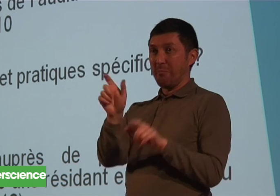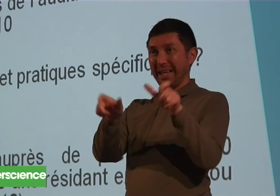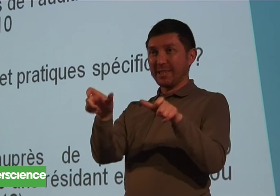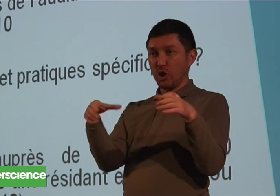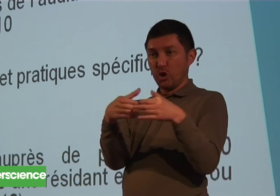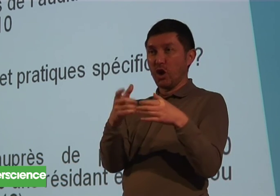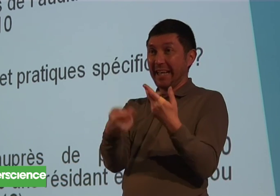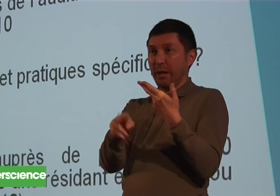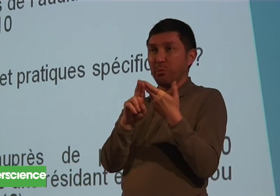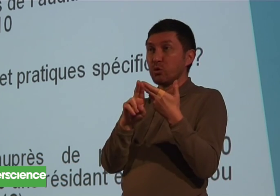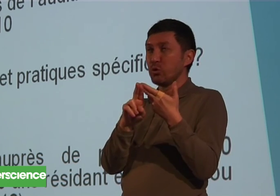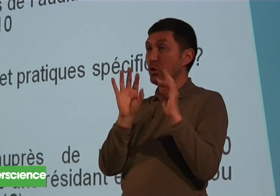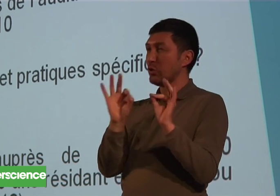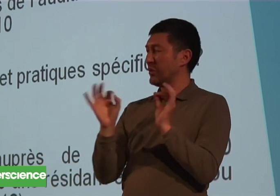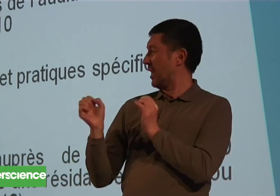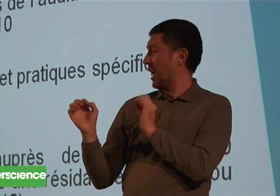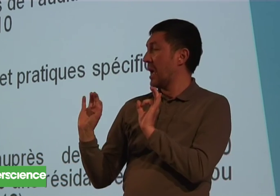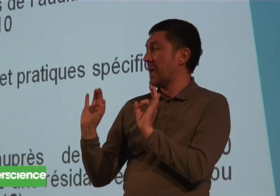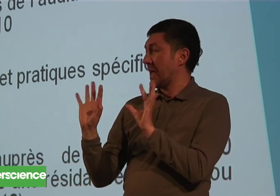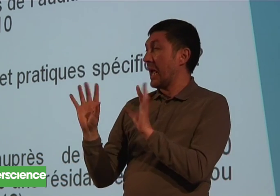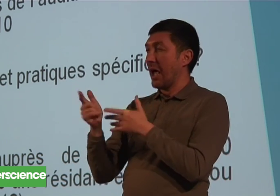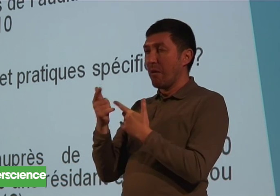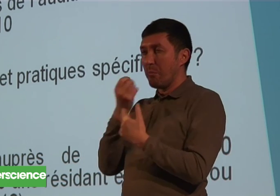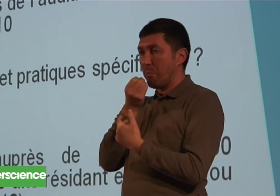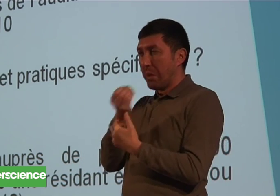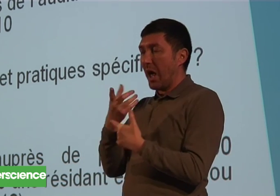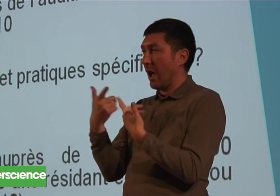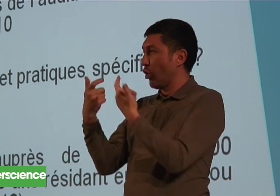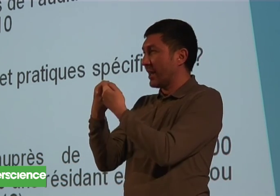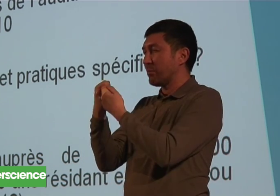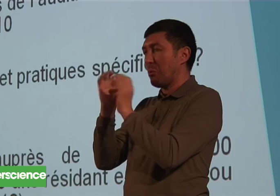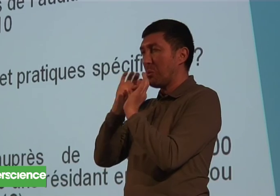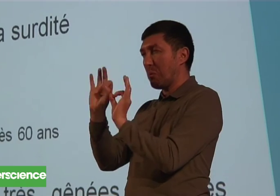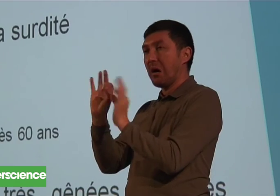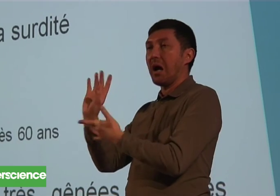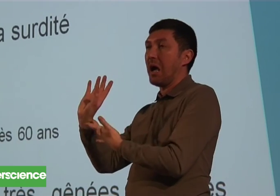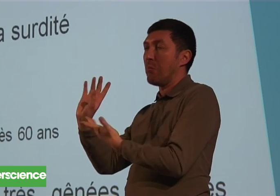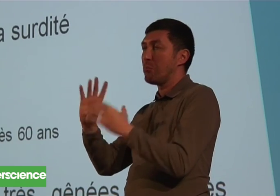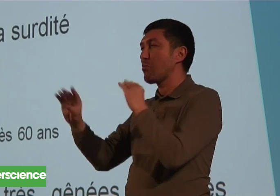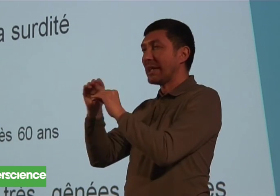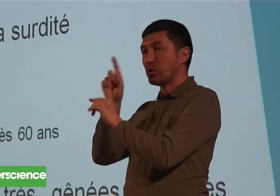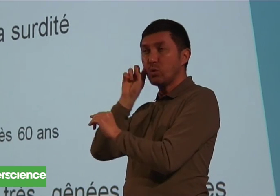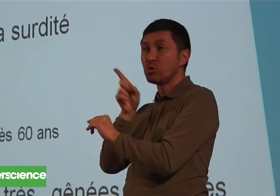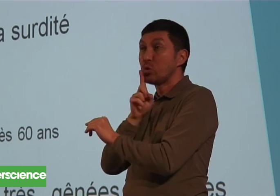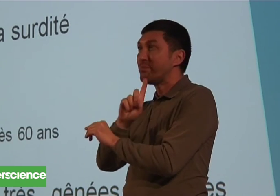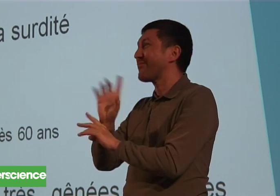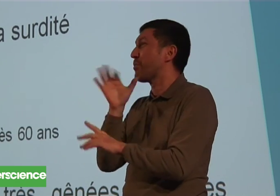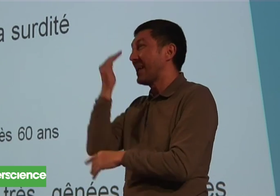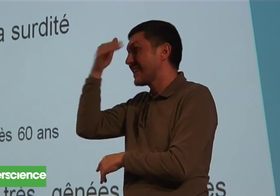voire impossible d'avoir un échantillon représentatif, mais si l'on regarde le profil des répondants, on se